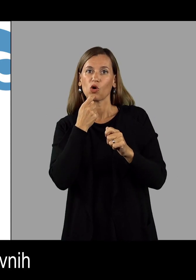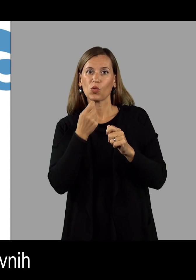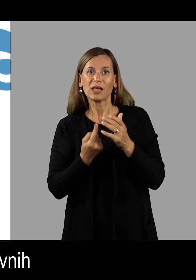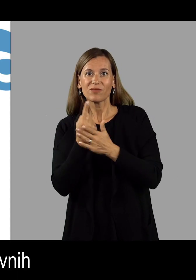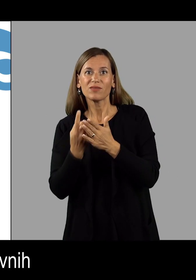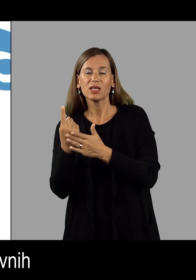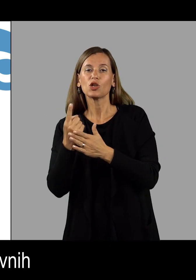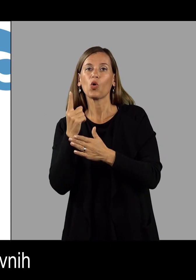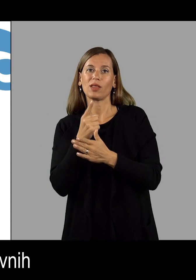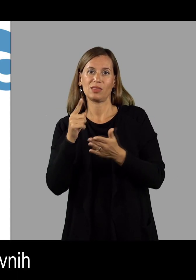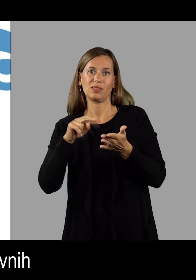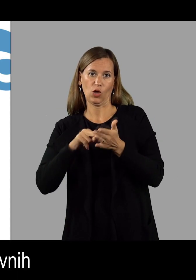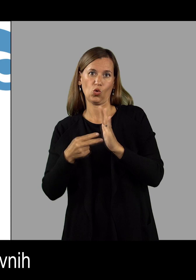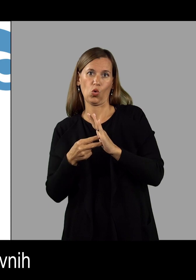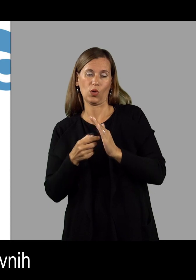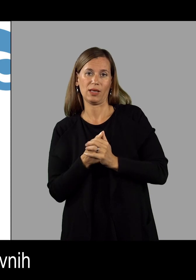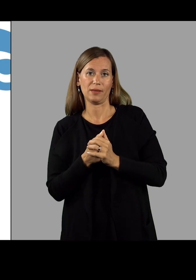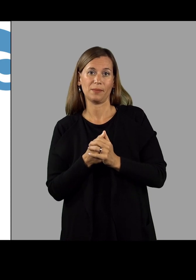2014-2020.